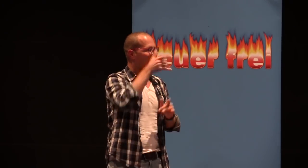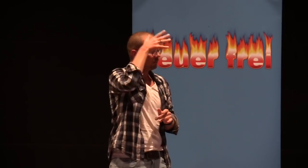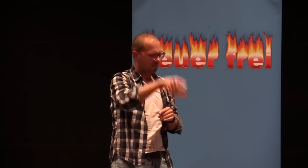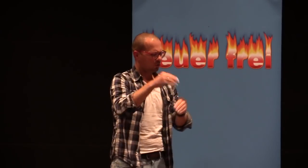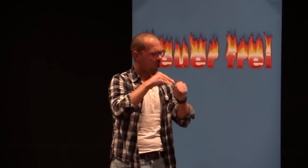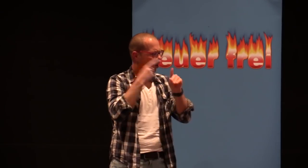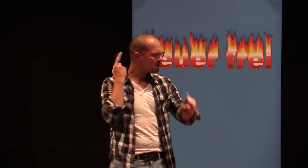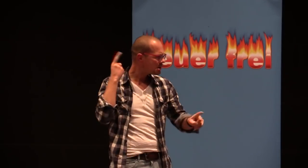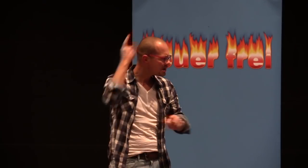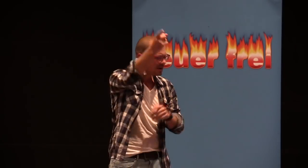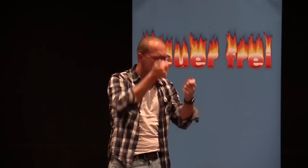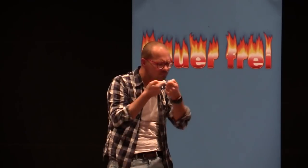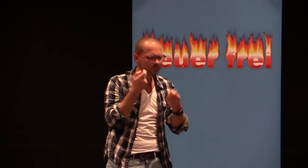brauche gar nicht mehr in den Verein gehen. Ich sehe das ja